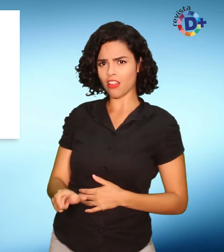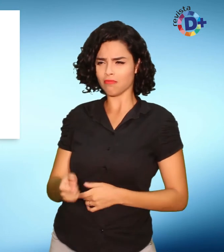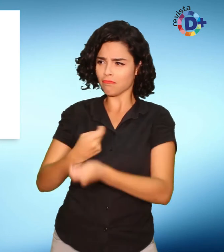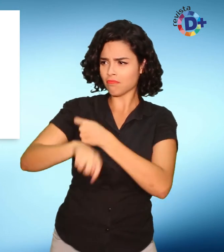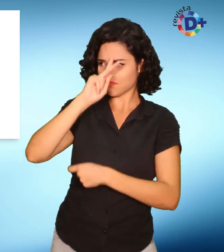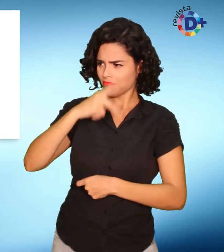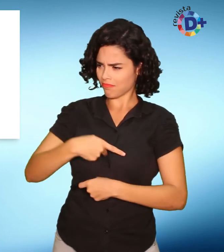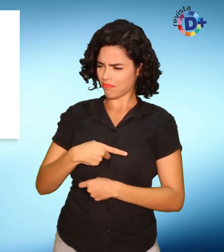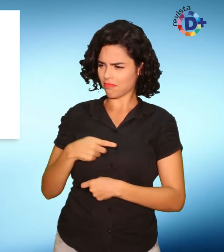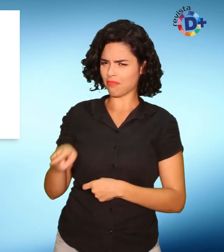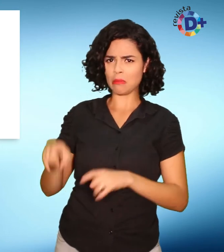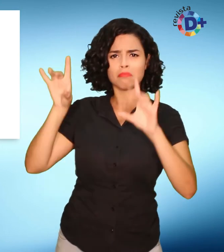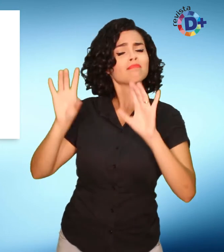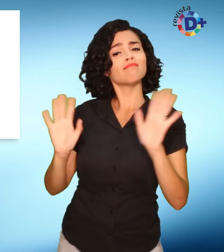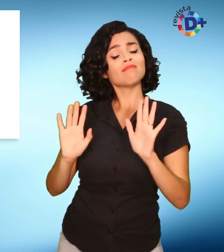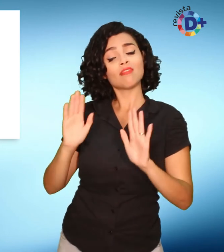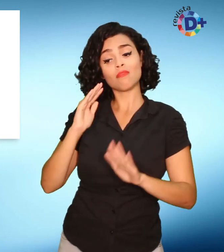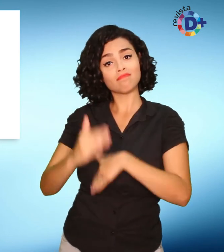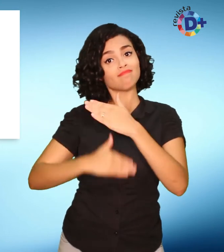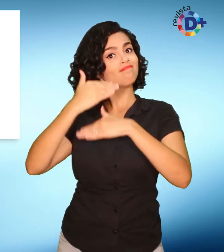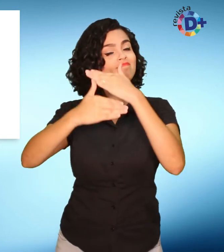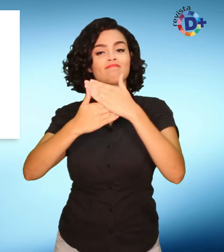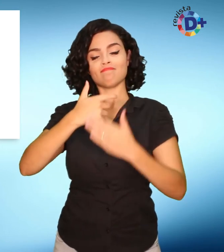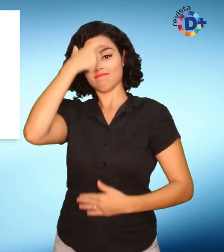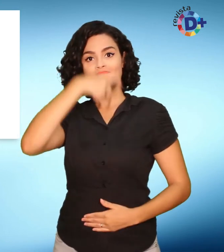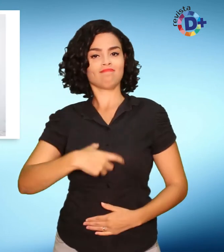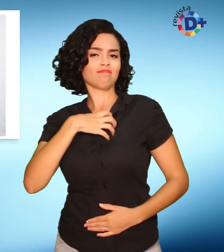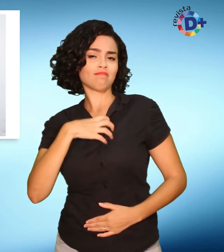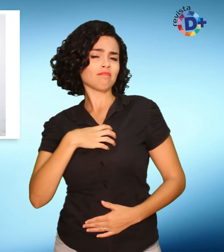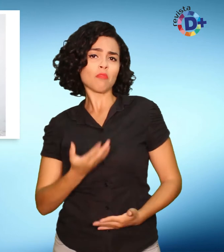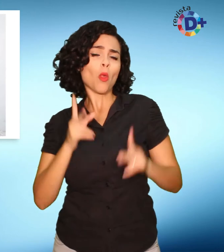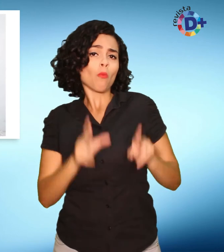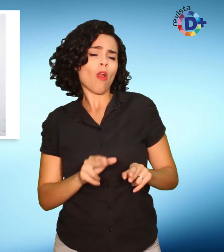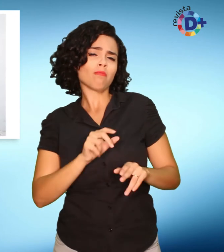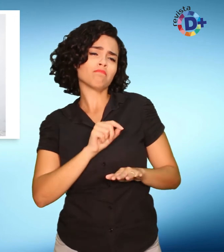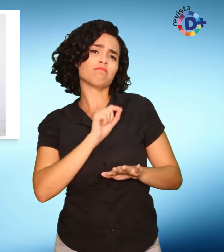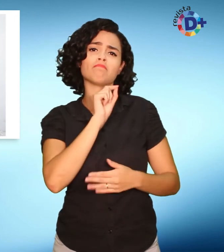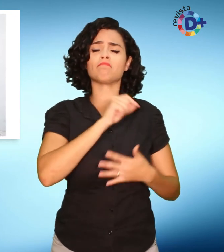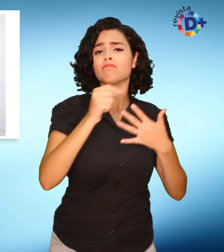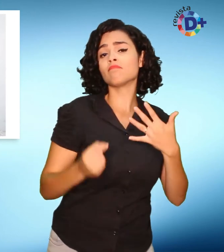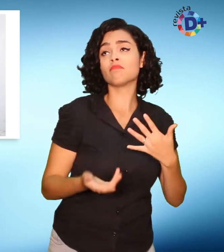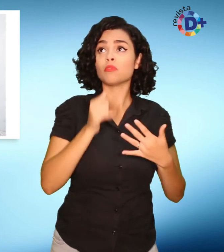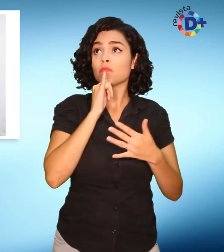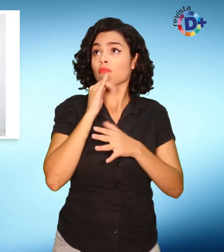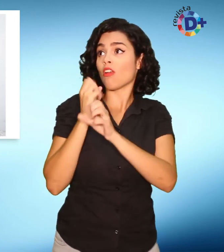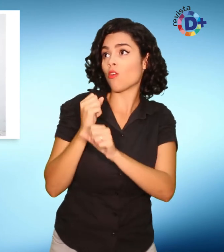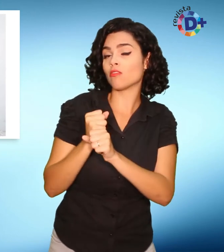especial é alguém que desenvolveu esse potencial tal qual outros potenciais como falar